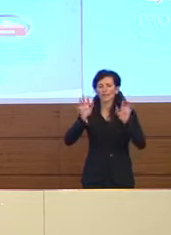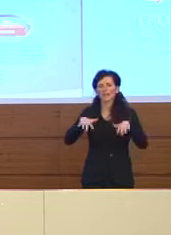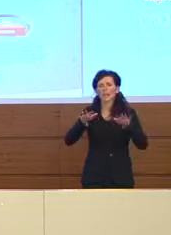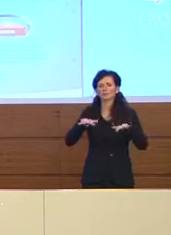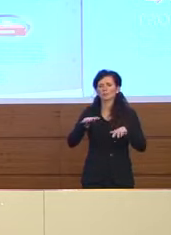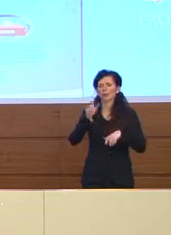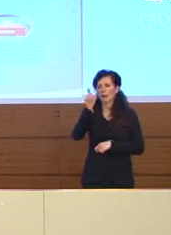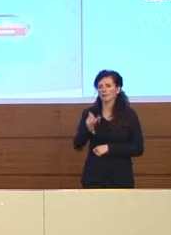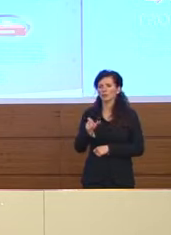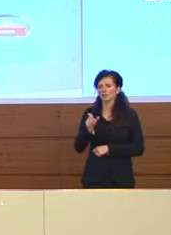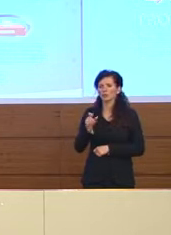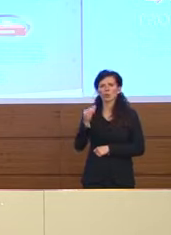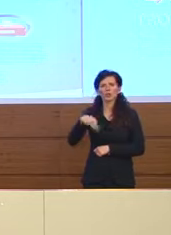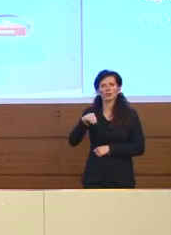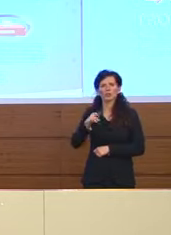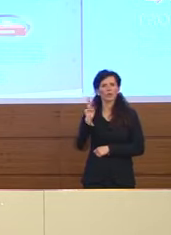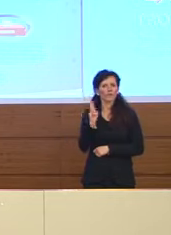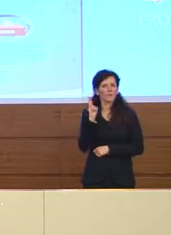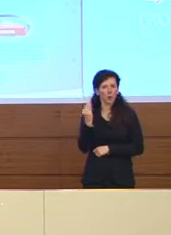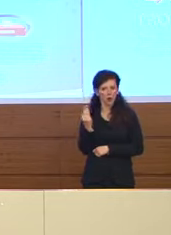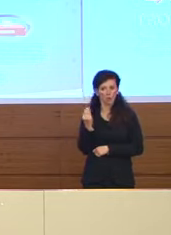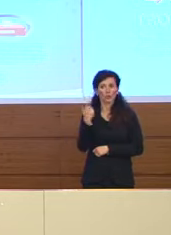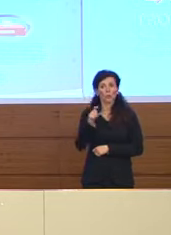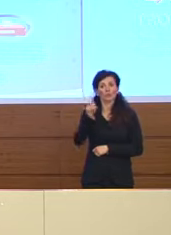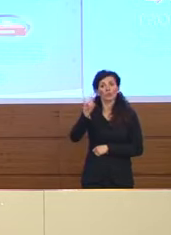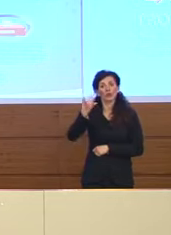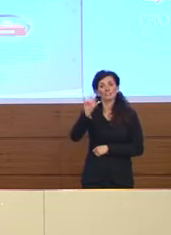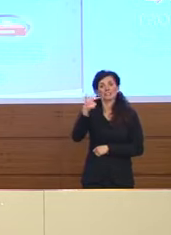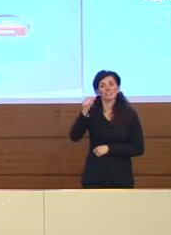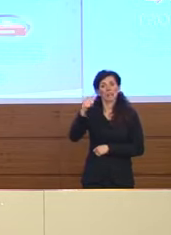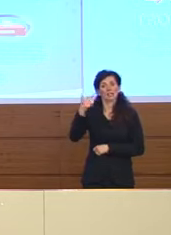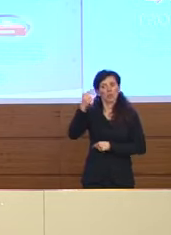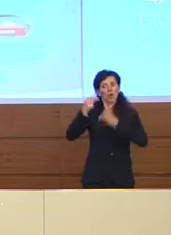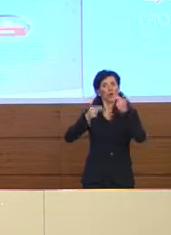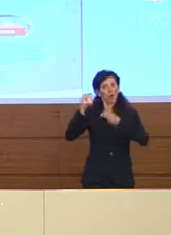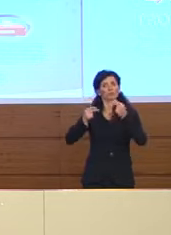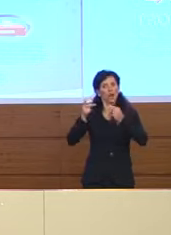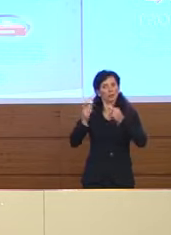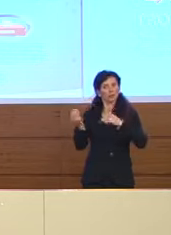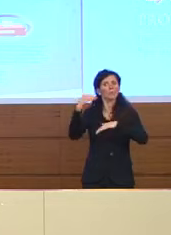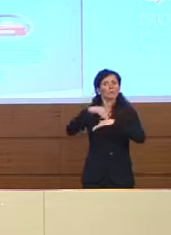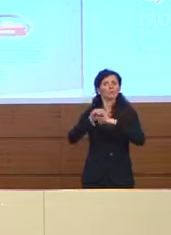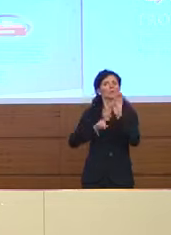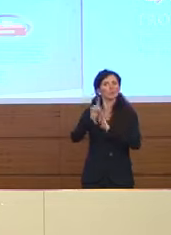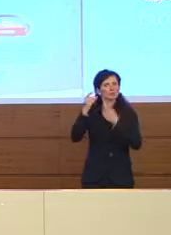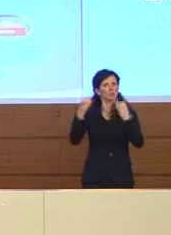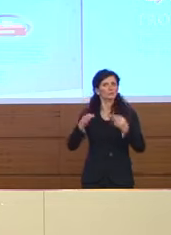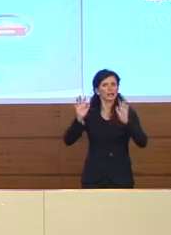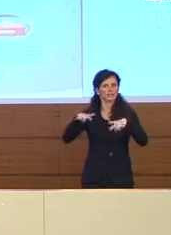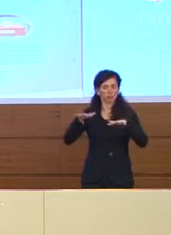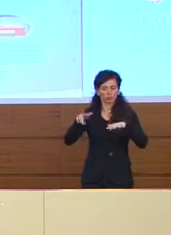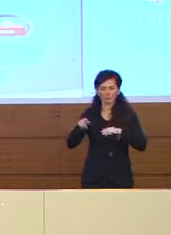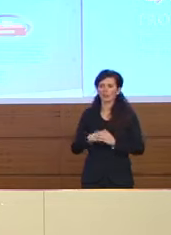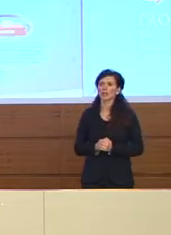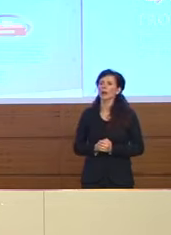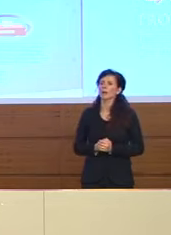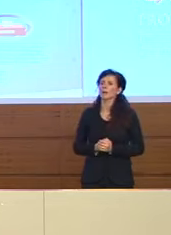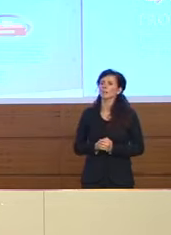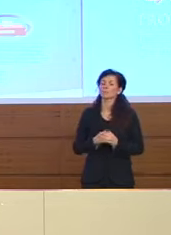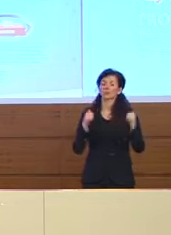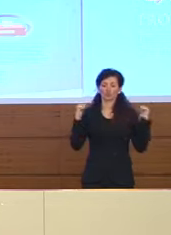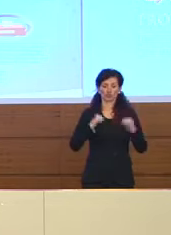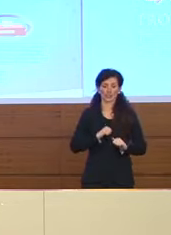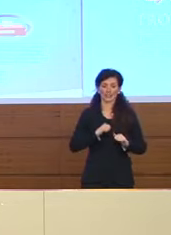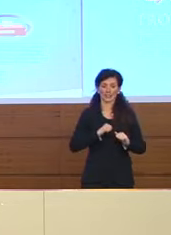conteggiate in più dall istat e poi una domanda che ci fanno in molti che si chiedono molti cittadini lo